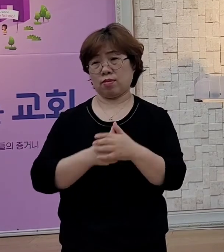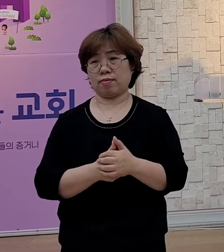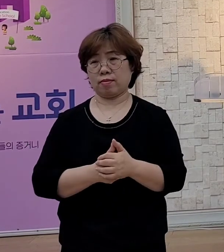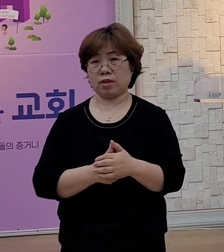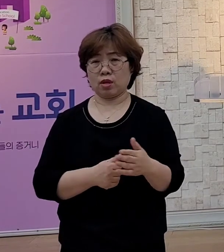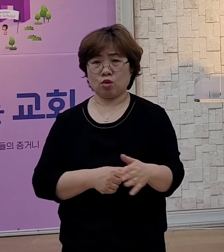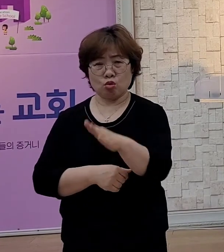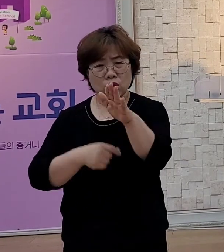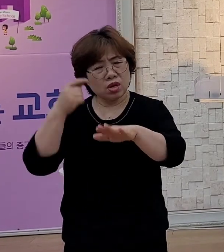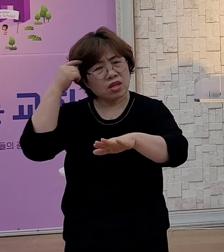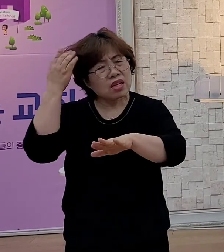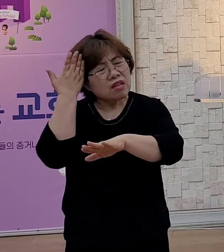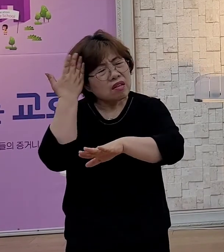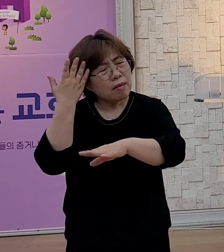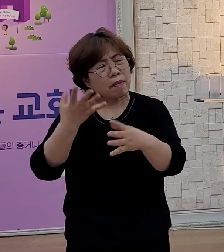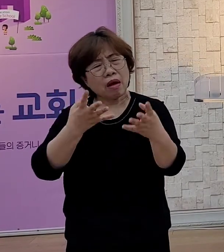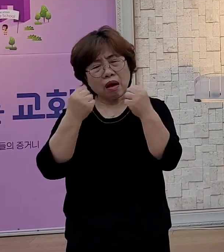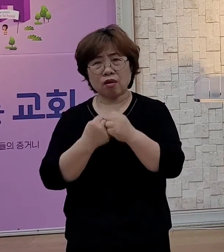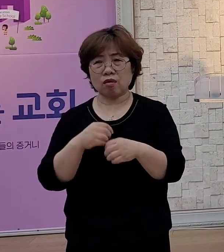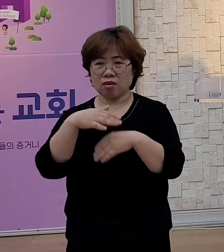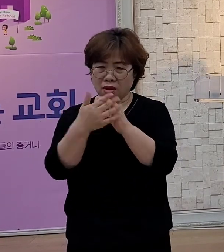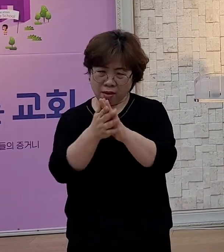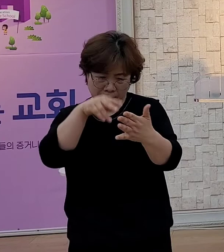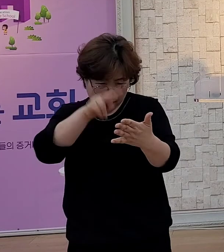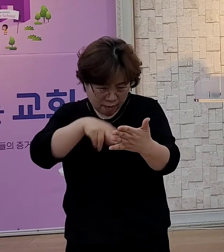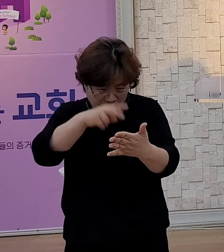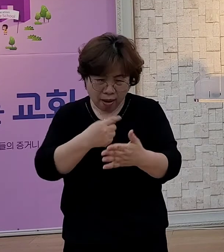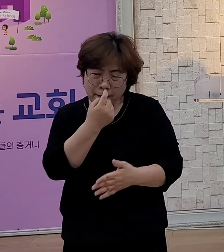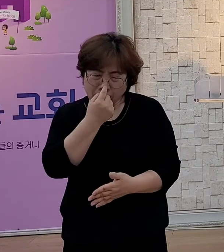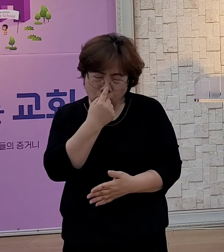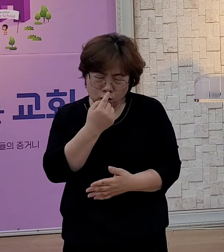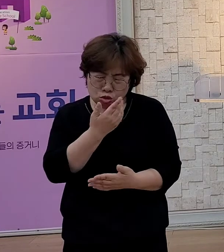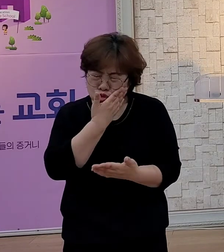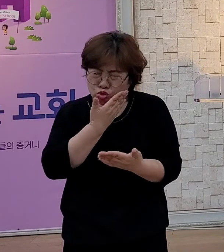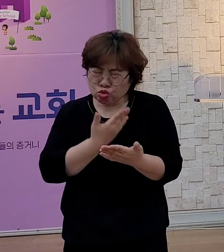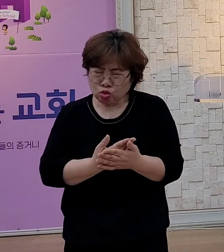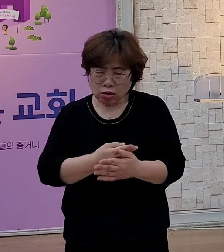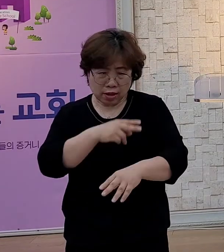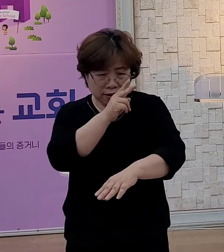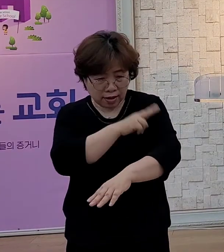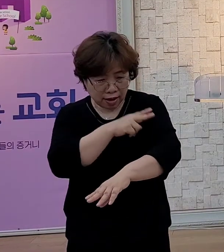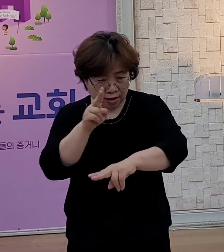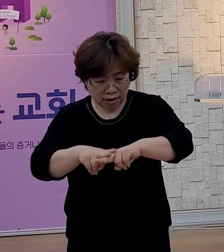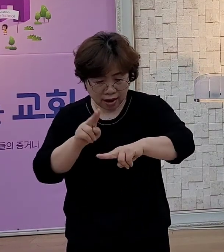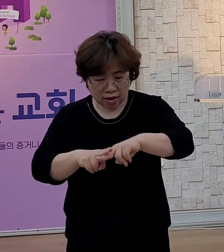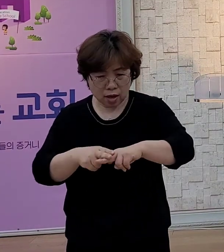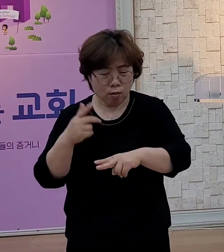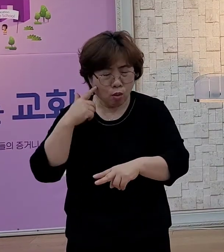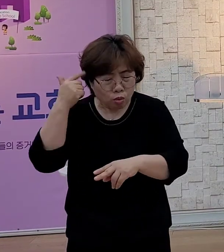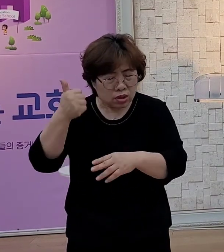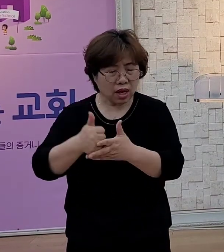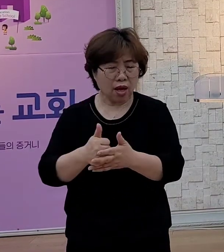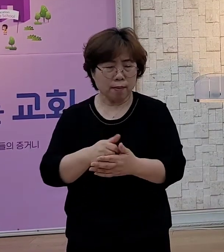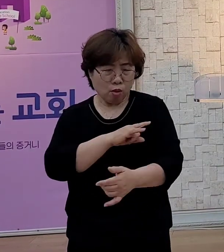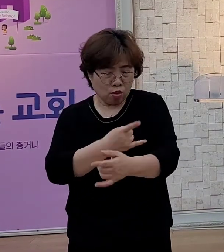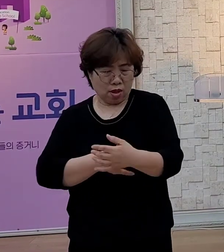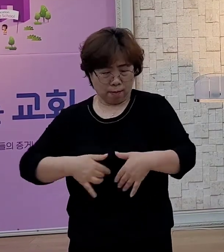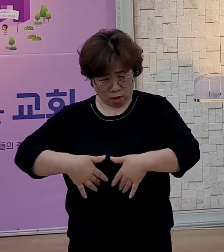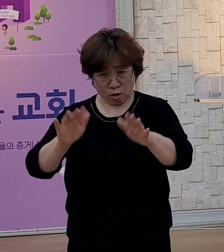우리의 지식은 아무리 많고 성경을 아무리 많이 배웠고 직분이 뭐면 뭐합니까? 목사면 뭐하냐고,